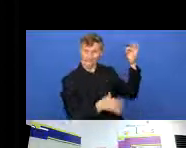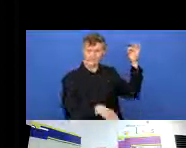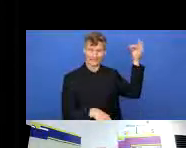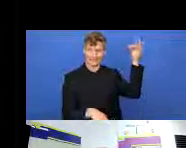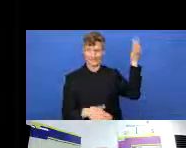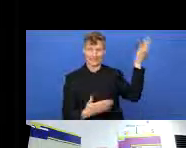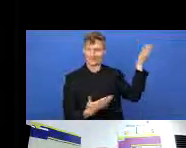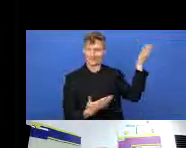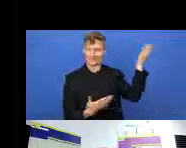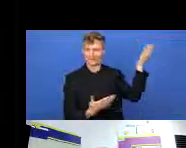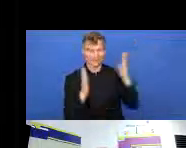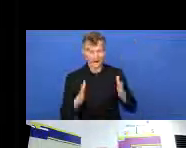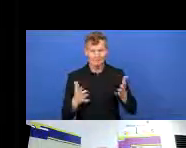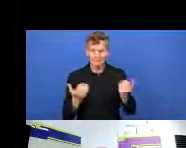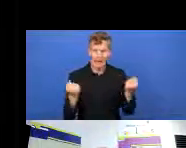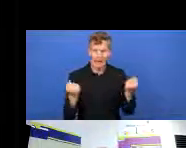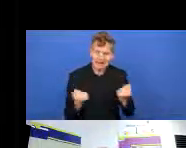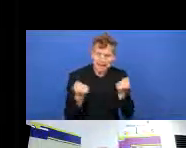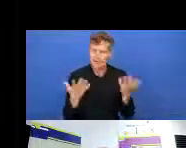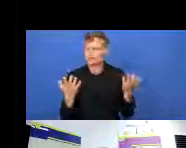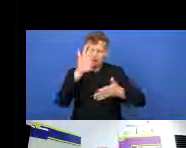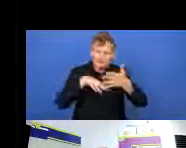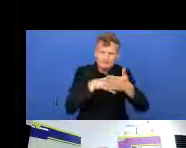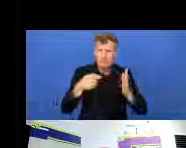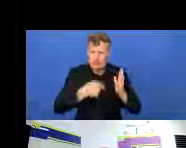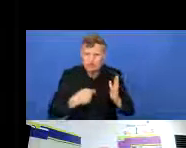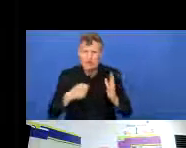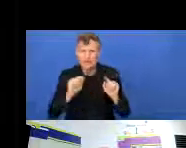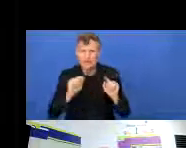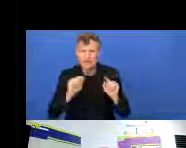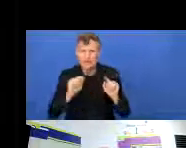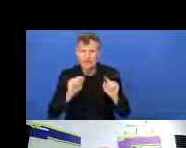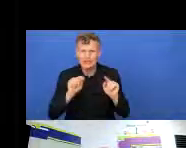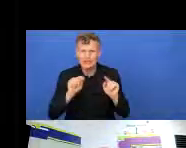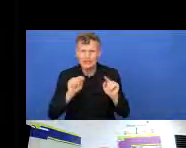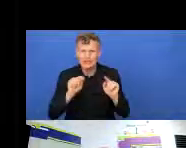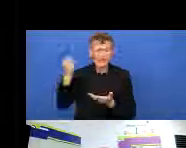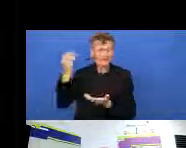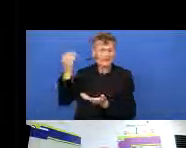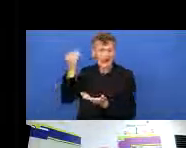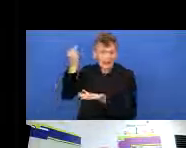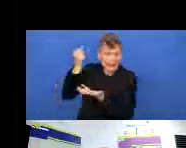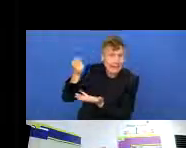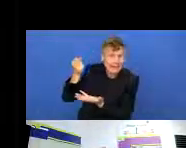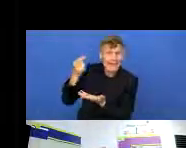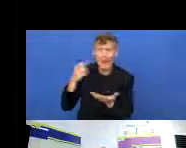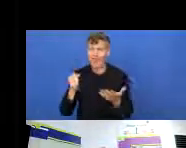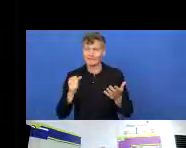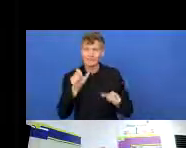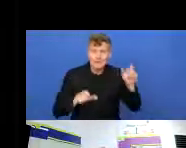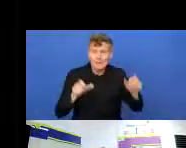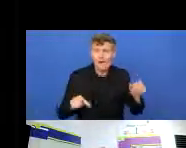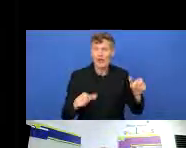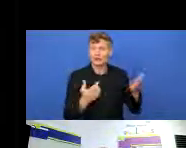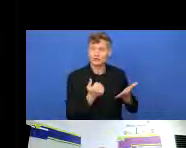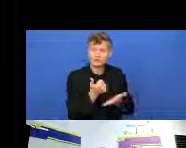en intensifiant la collaboration entre les partenaires intersectoriels. Cette collaboration ne pourra se